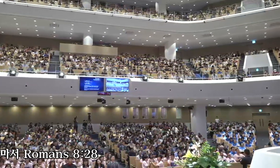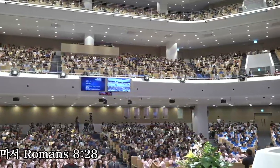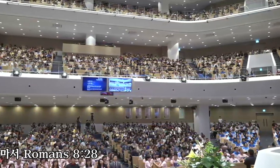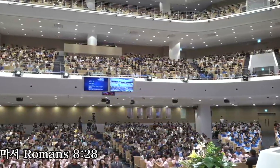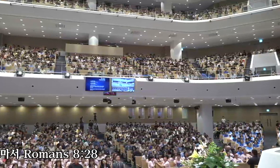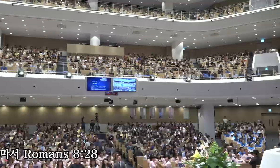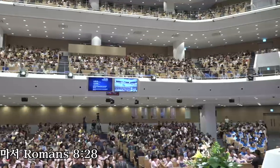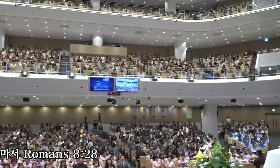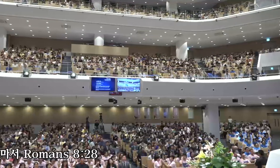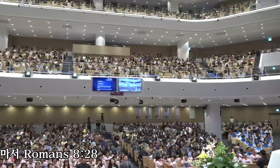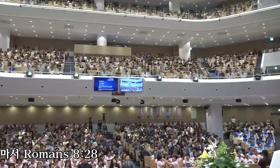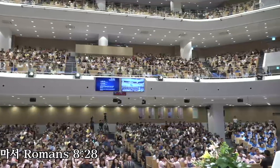이루느니라. 아멘.